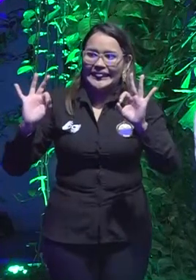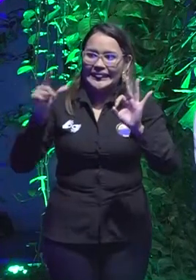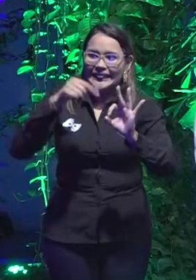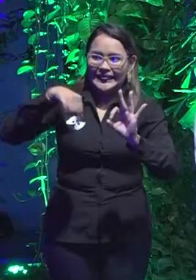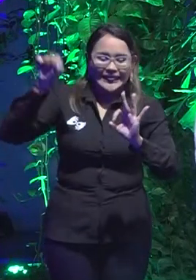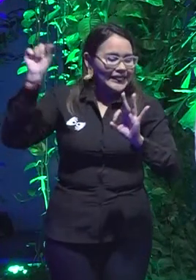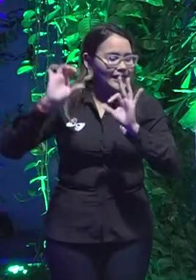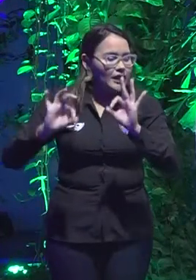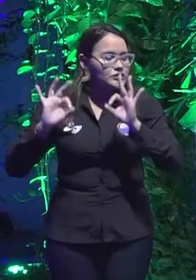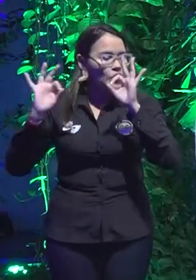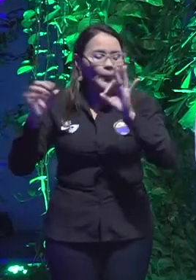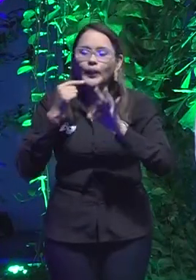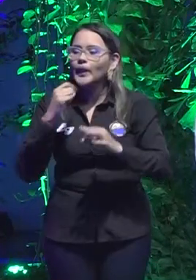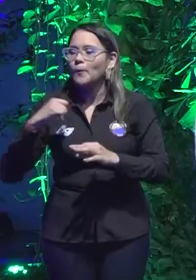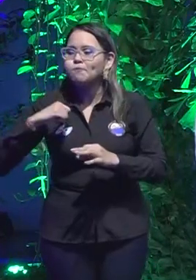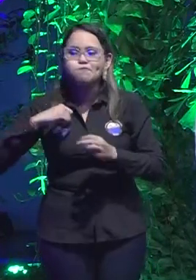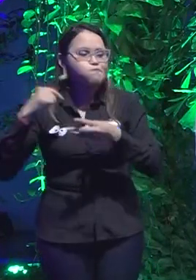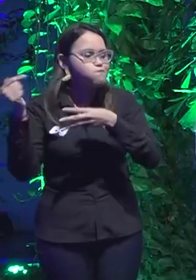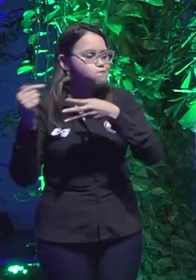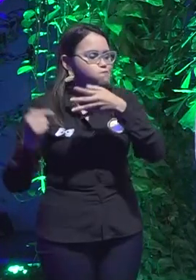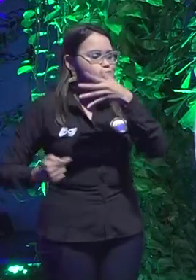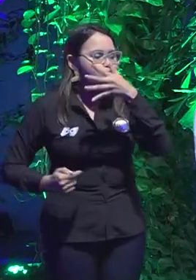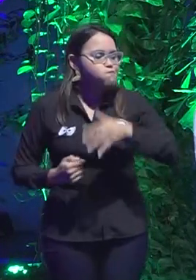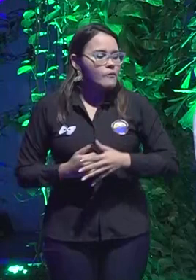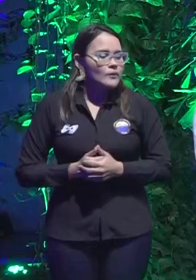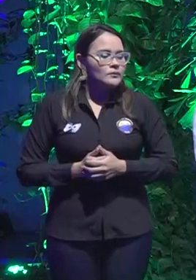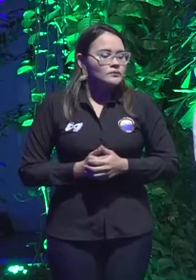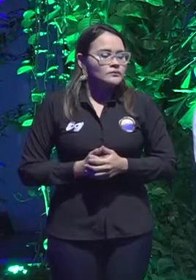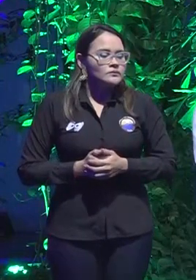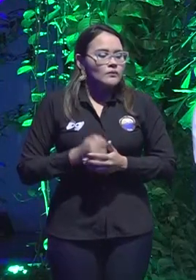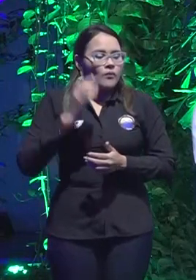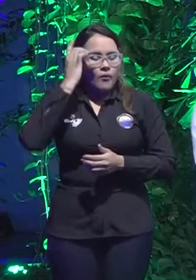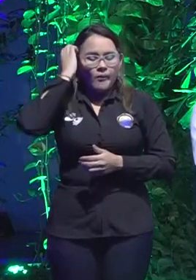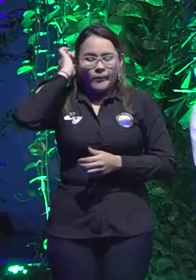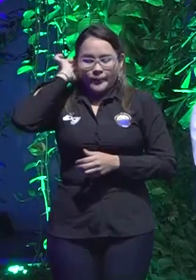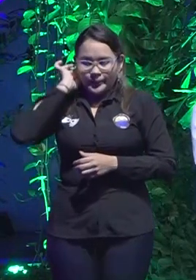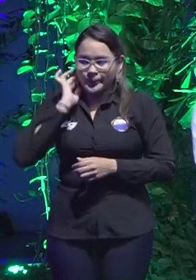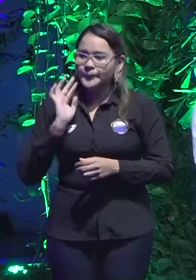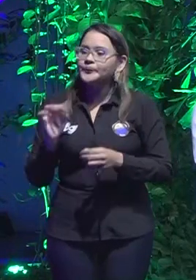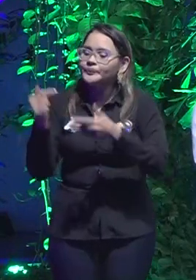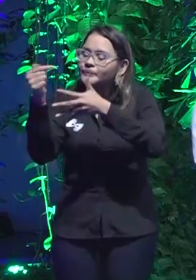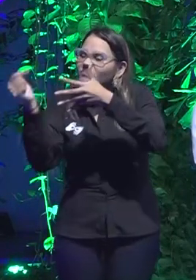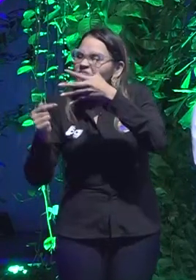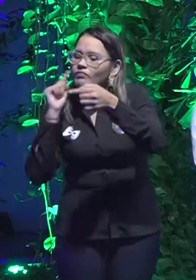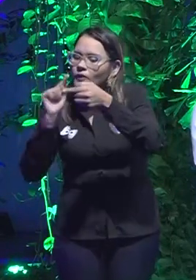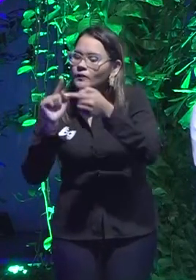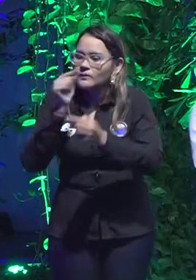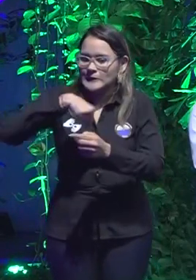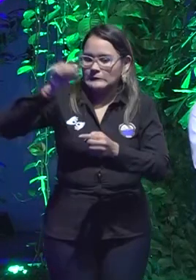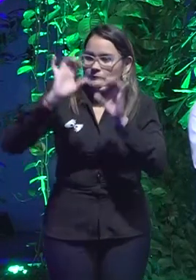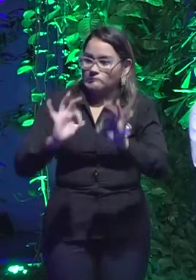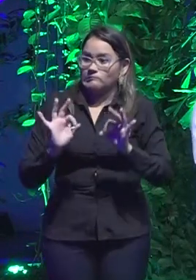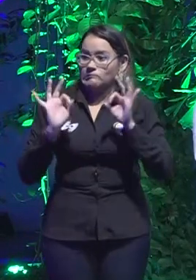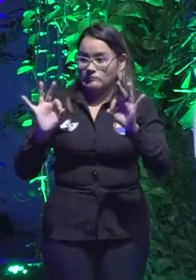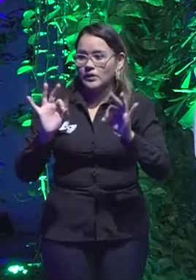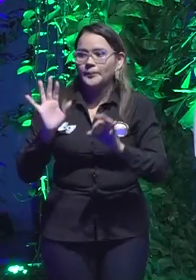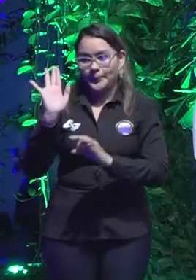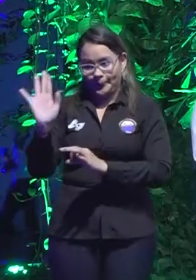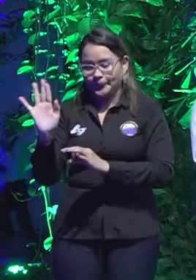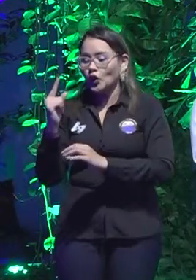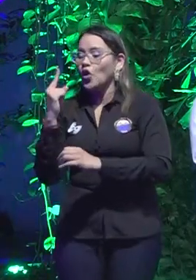de elementos, sigamos, que permiten acreditar la universidad en general o